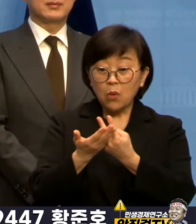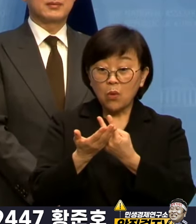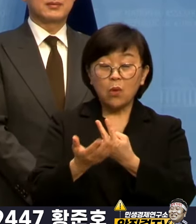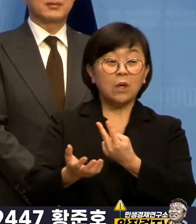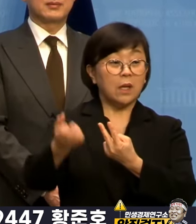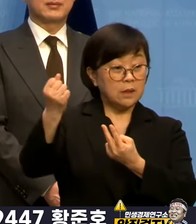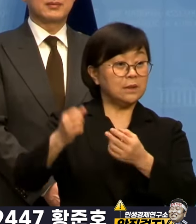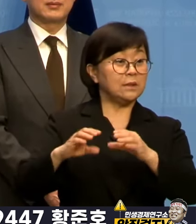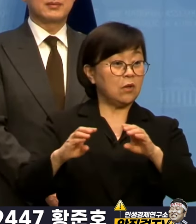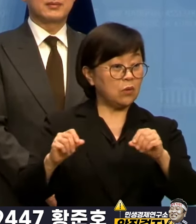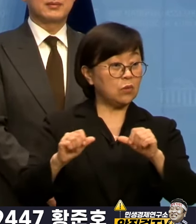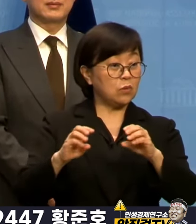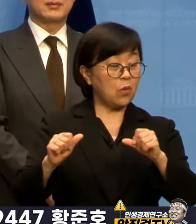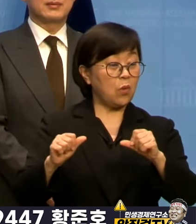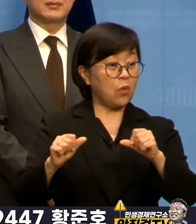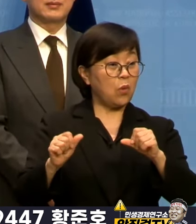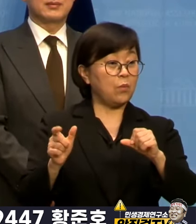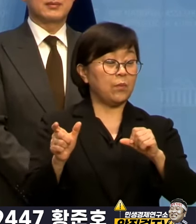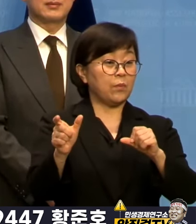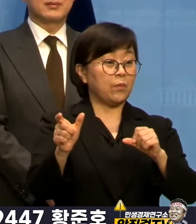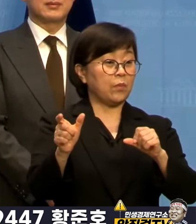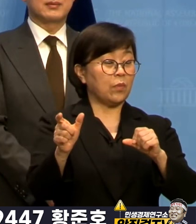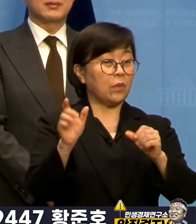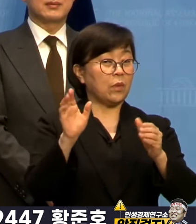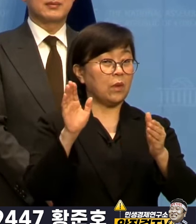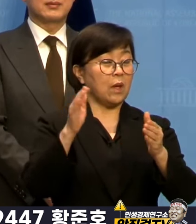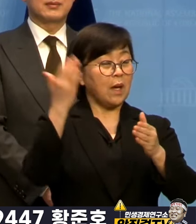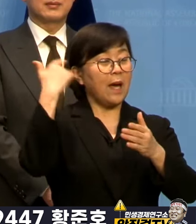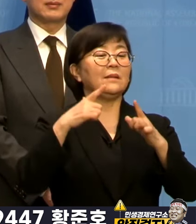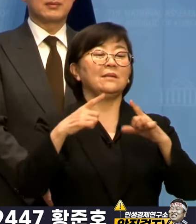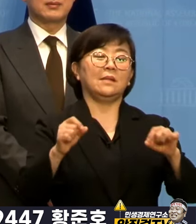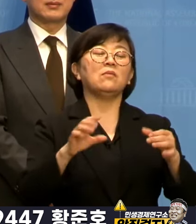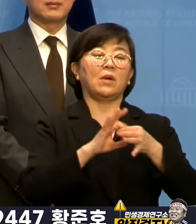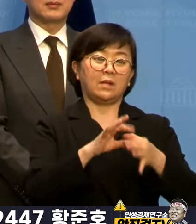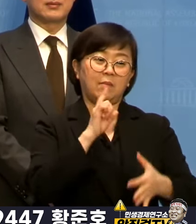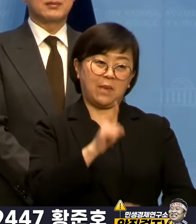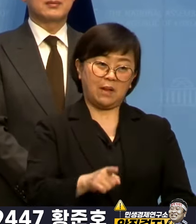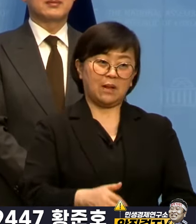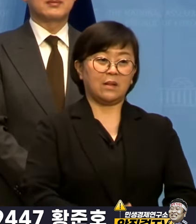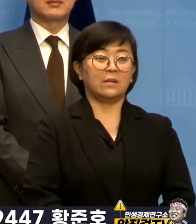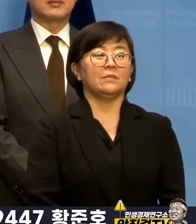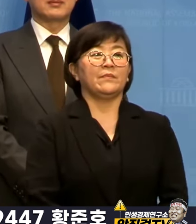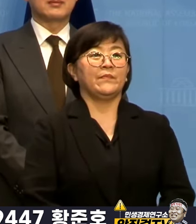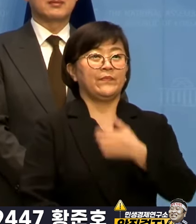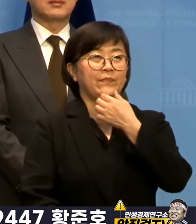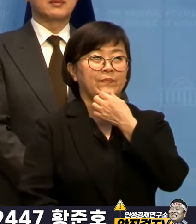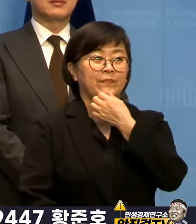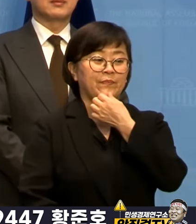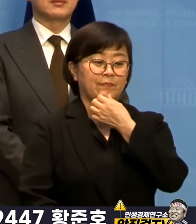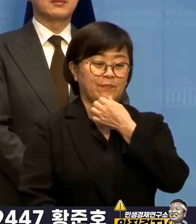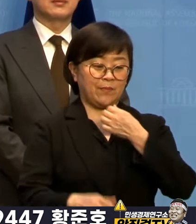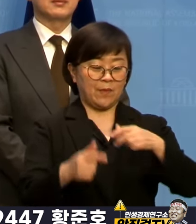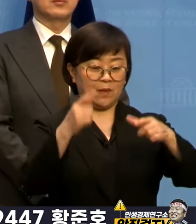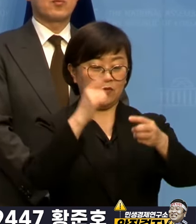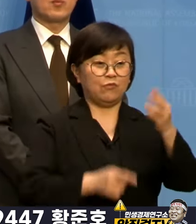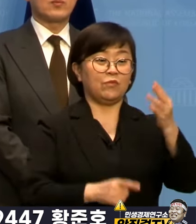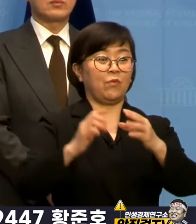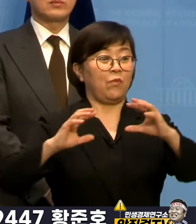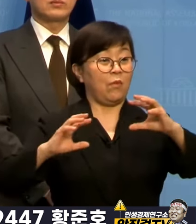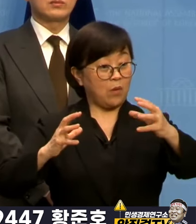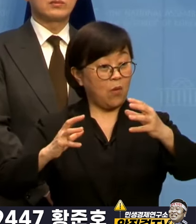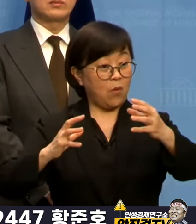고유토, 표기를 미래자치 한일관계가, 그리고 윤석열